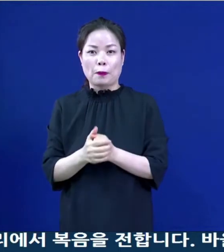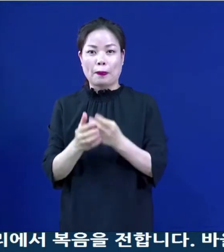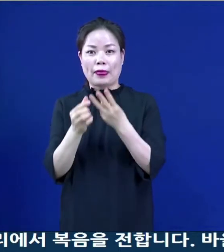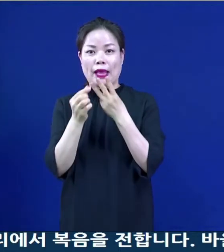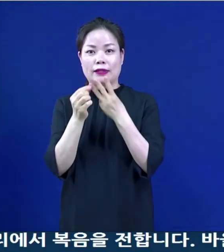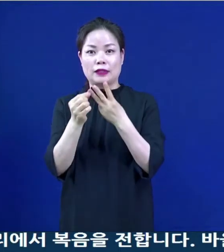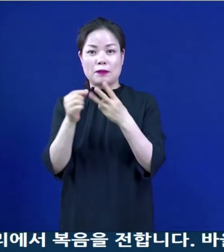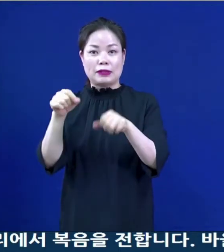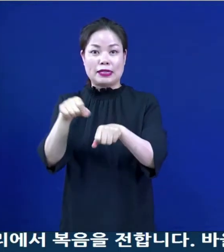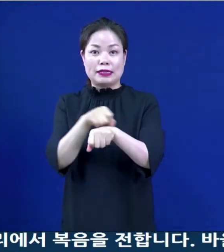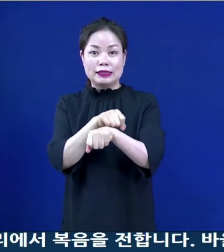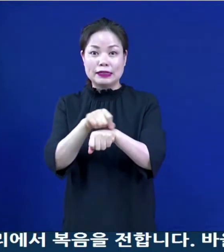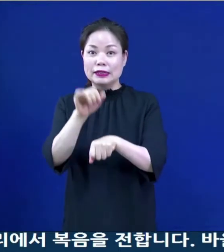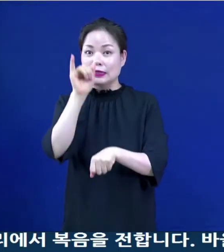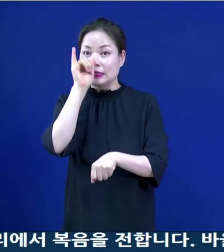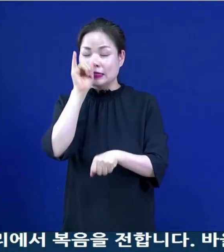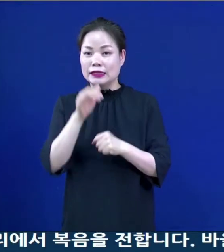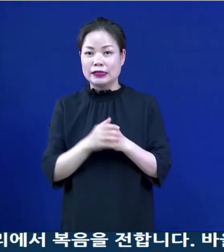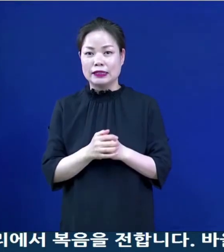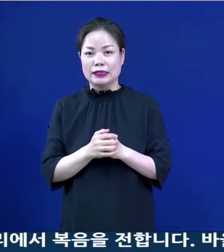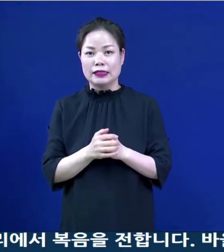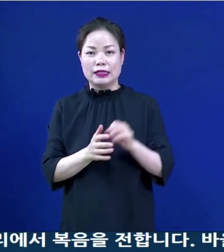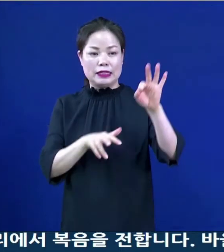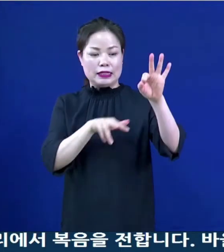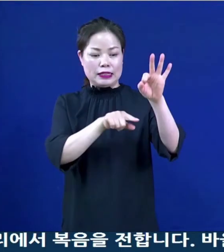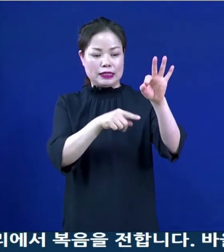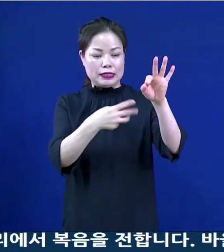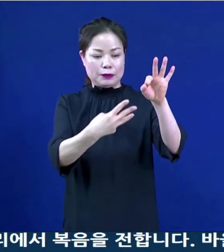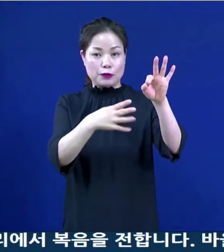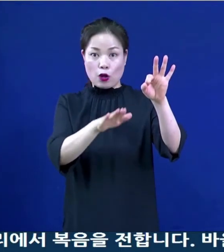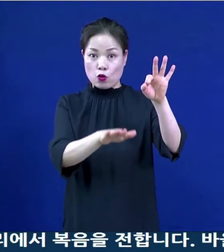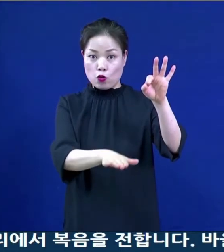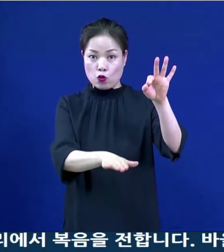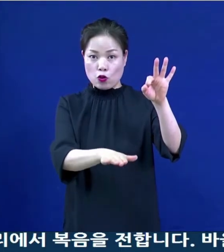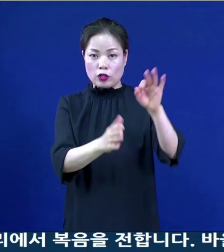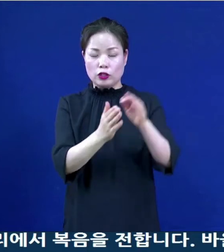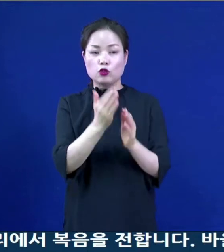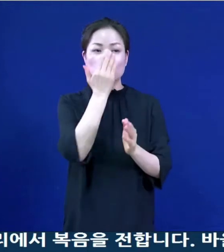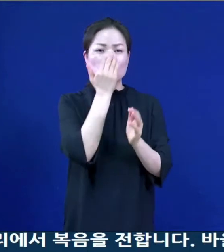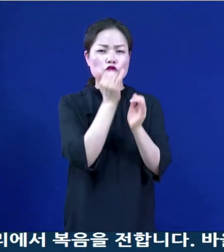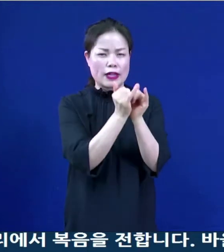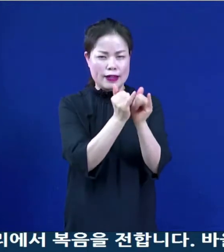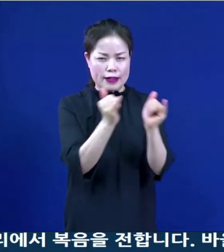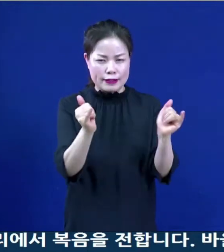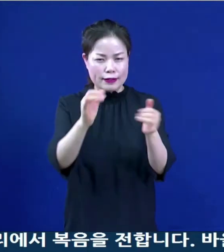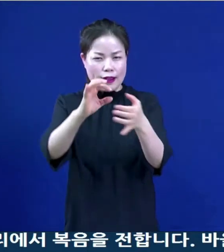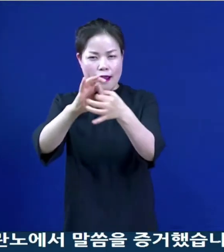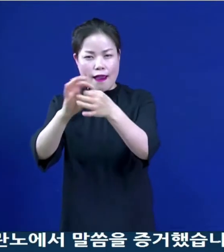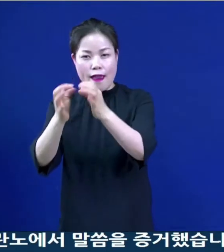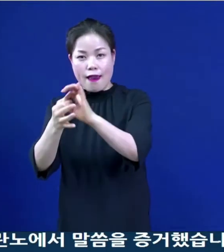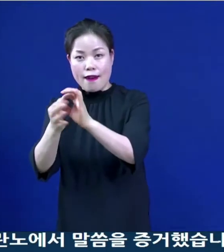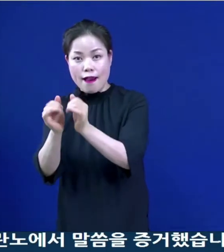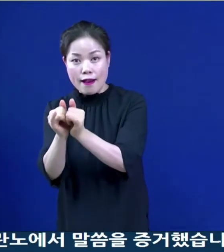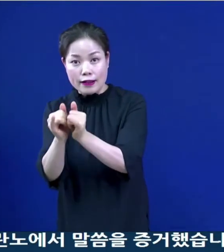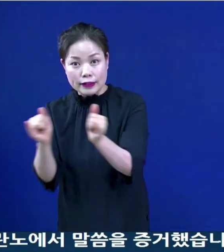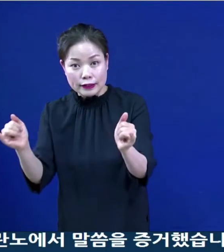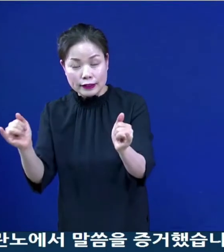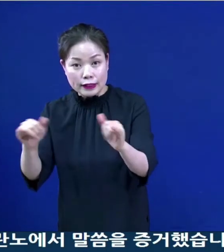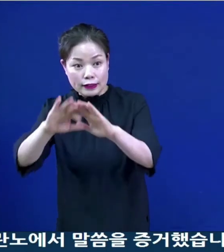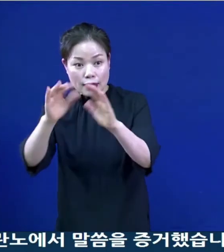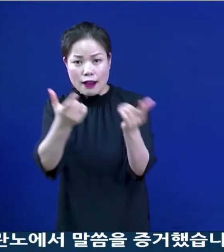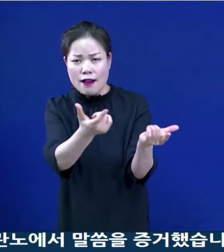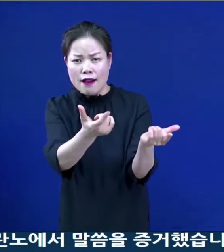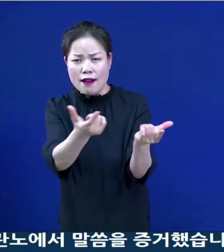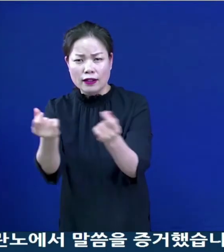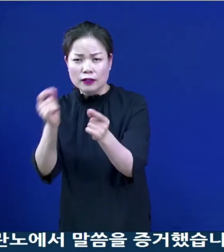이제 특징이 나타나는데 10절 후반절입니다. 유대인이나 헬라인이 다